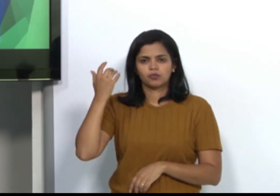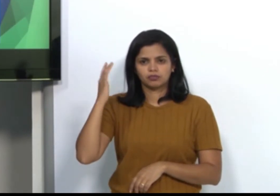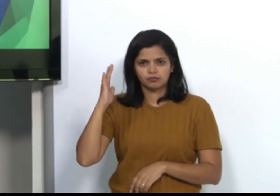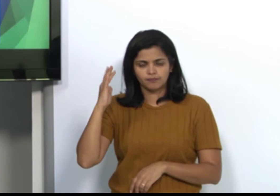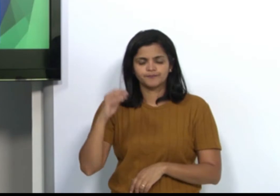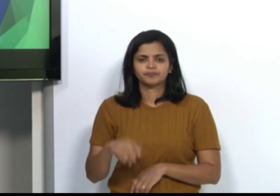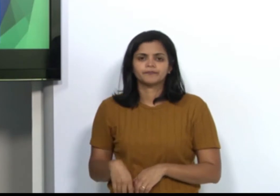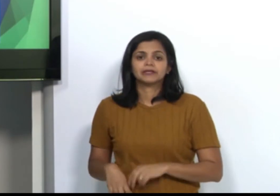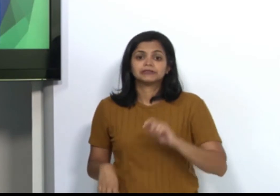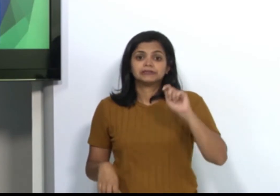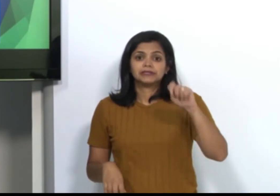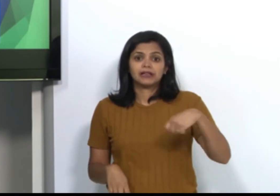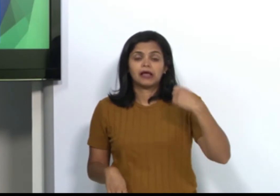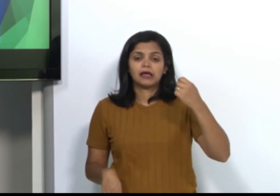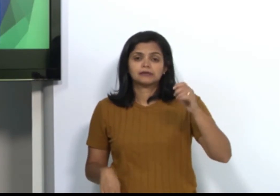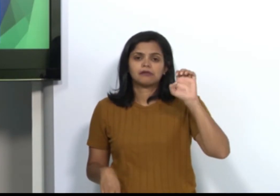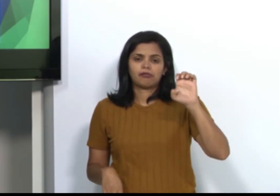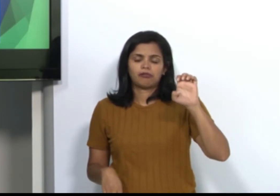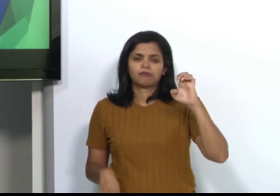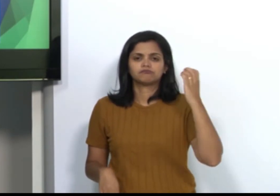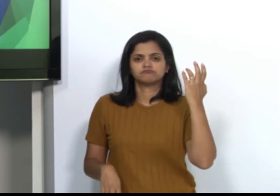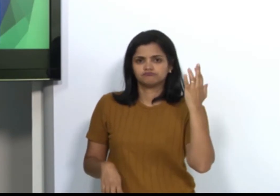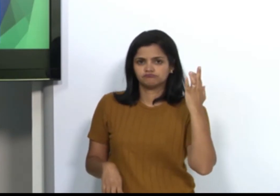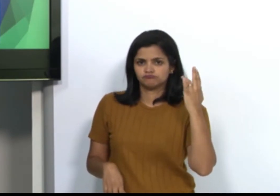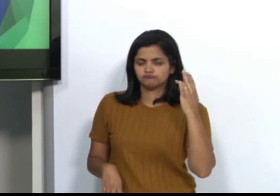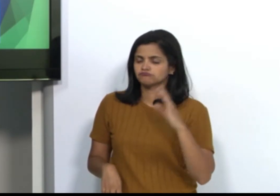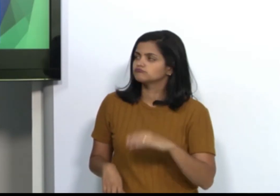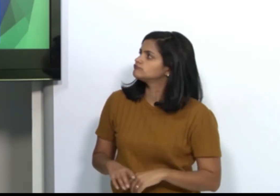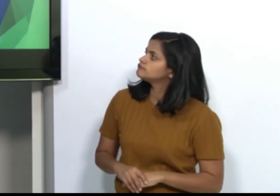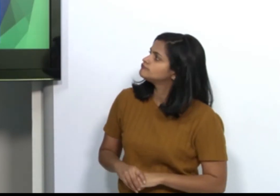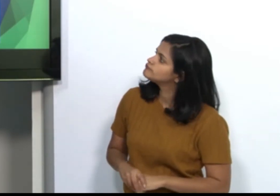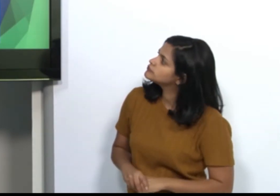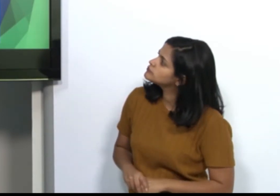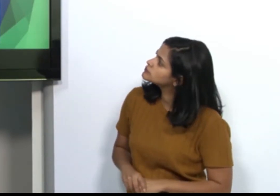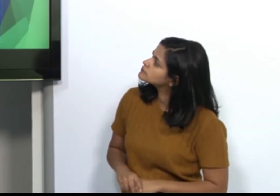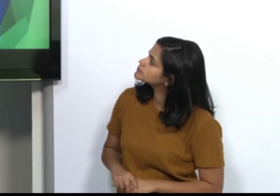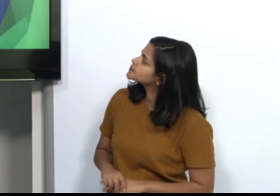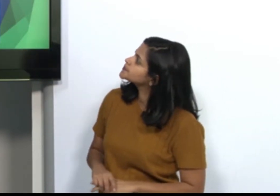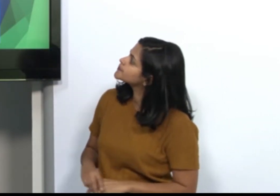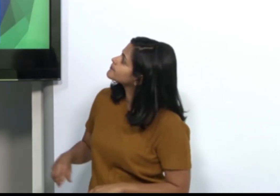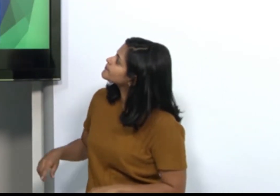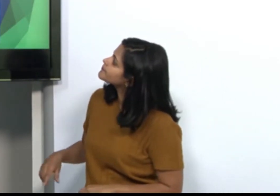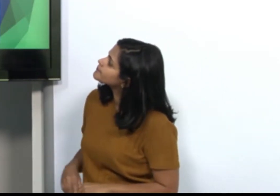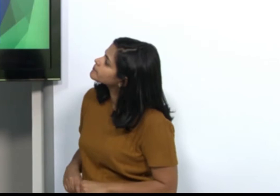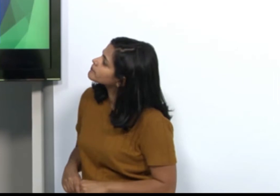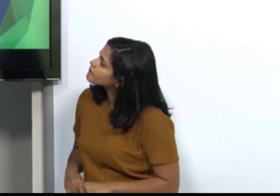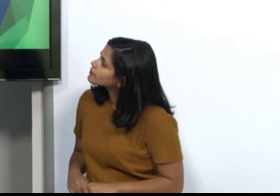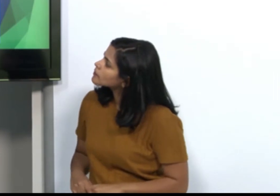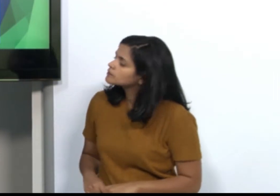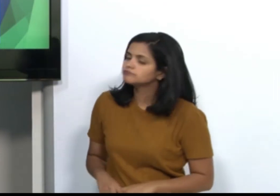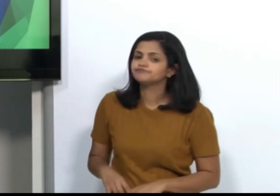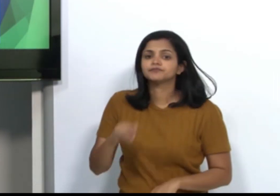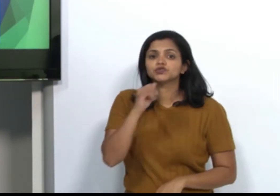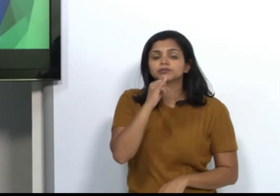D significa sinal feito com a mão direita. Sinal E, sinal feito com a mão esquerda.